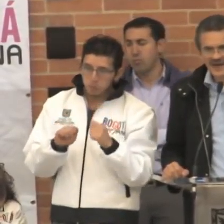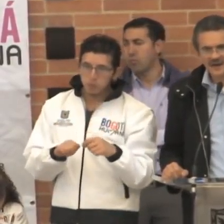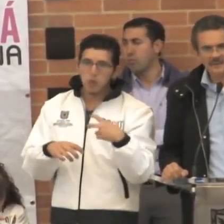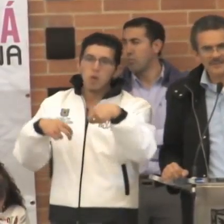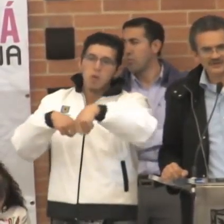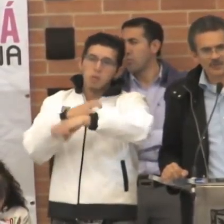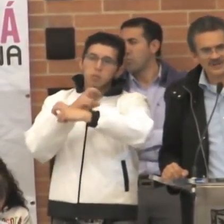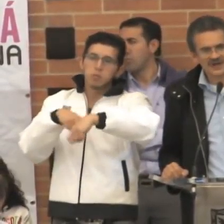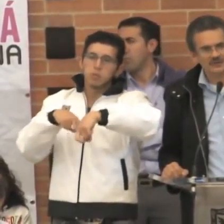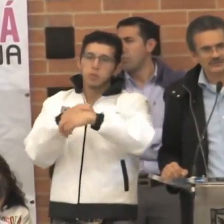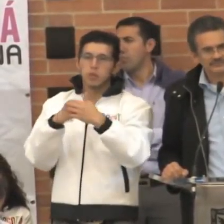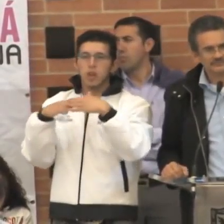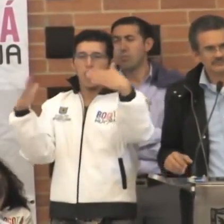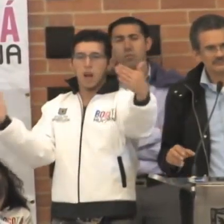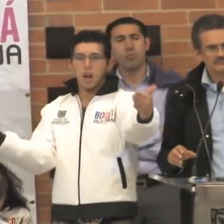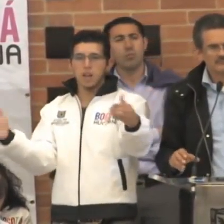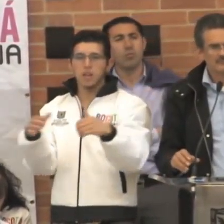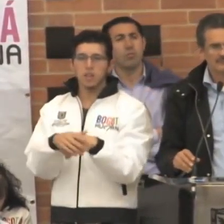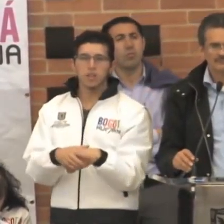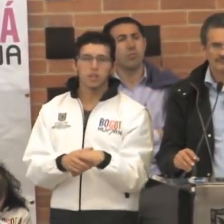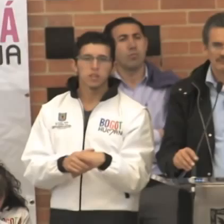un parque metropolitano